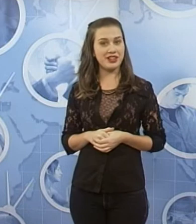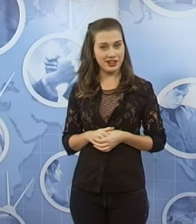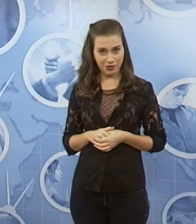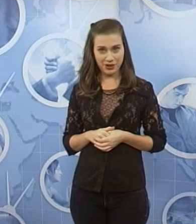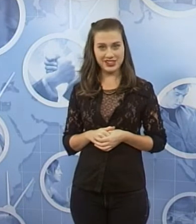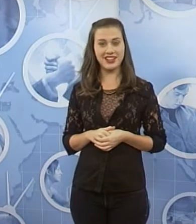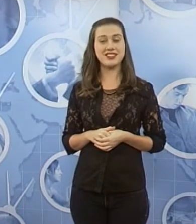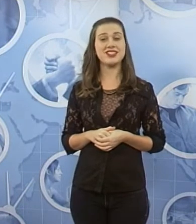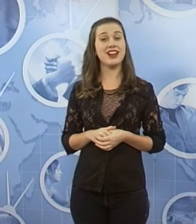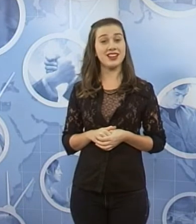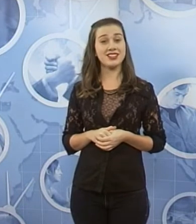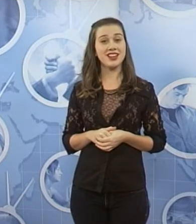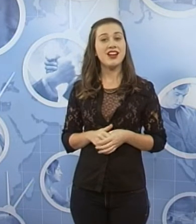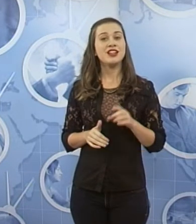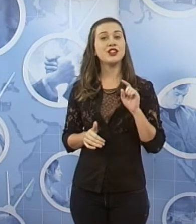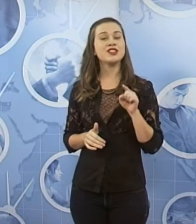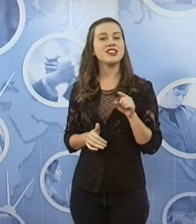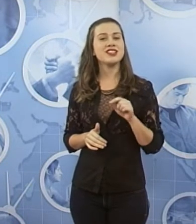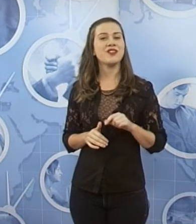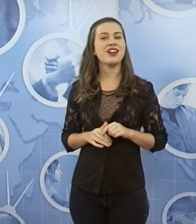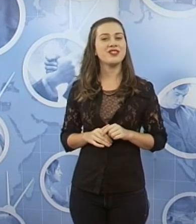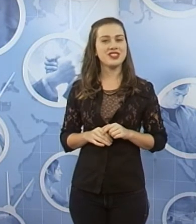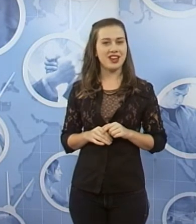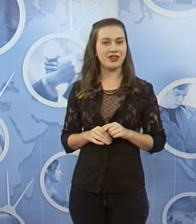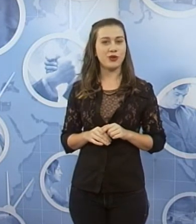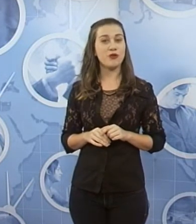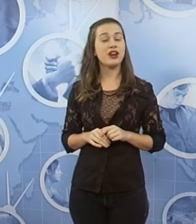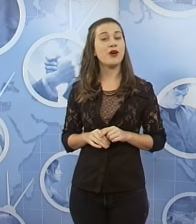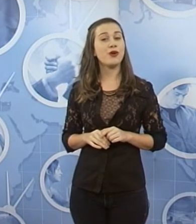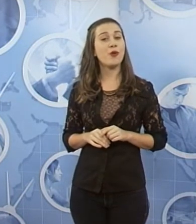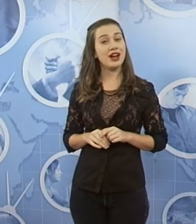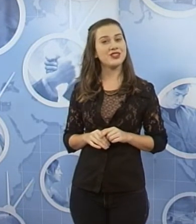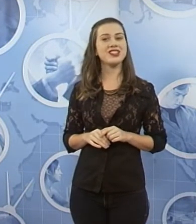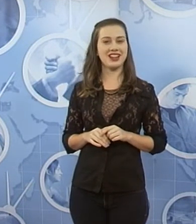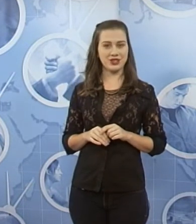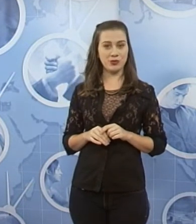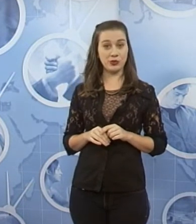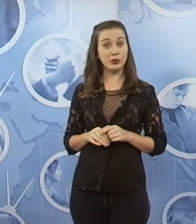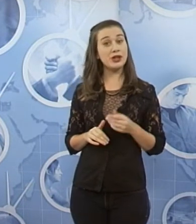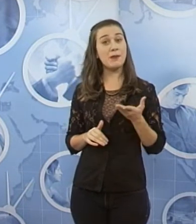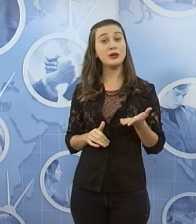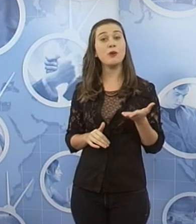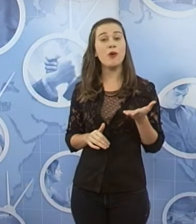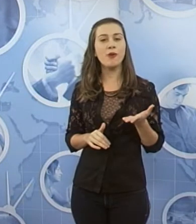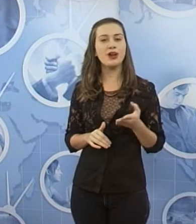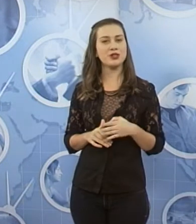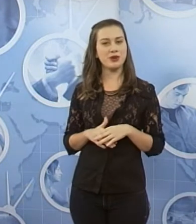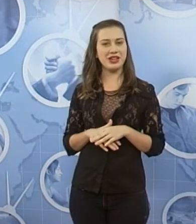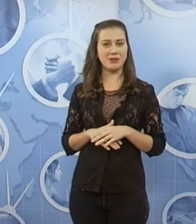a língua brasileira de sinais? Então você está no canal certo. Confira agora o quadro Sinais do Mundo e aprenda um pouco mais sobre Libras.